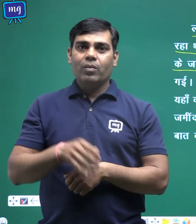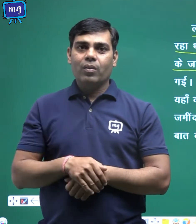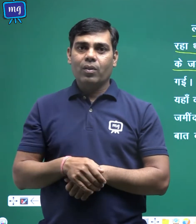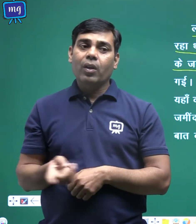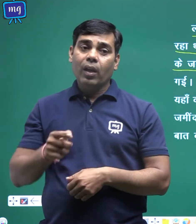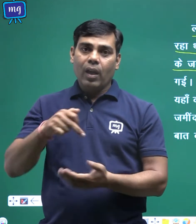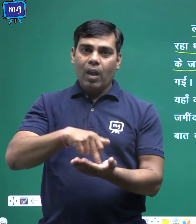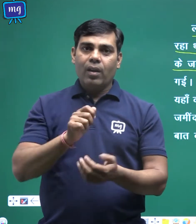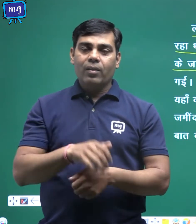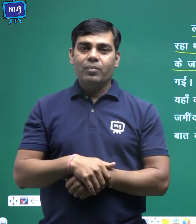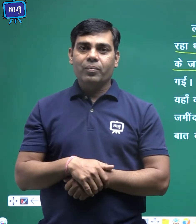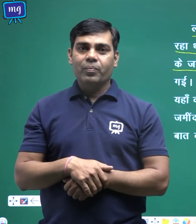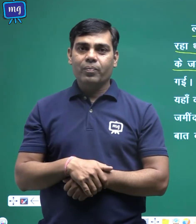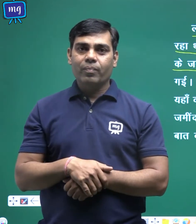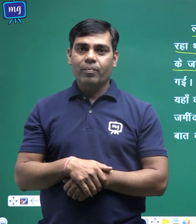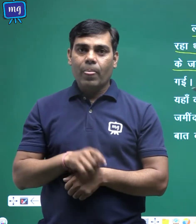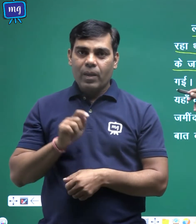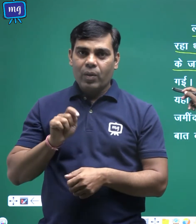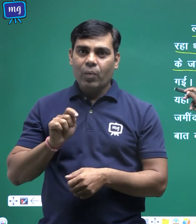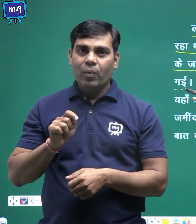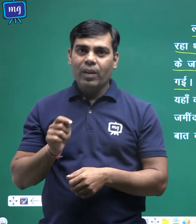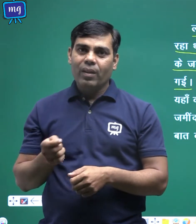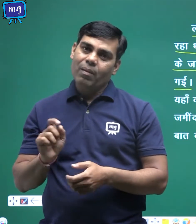के यहाँ नौकरी मिल गई।